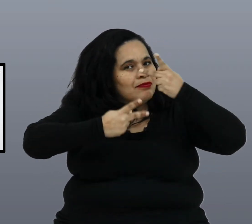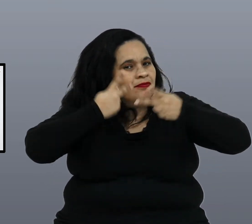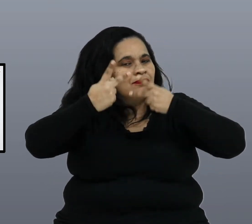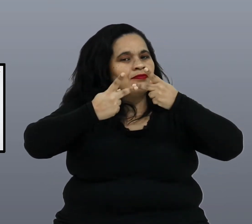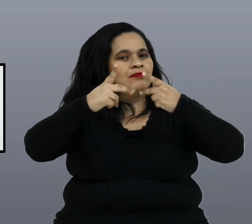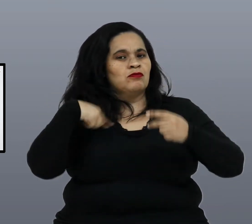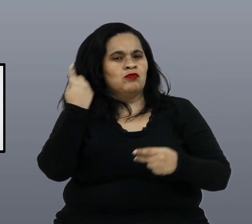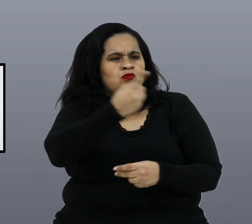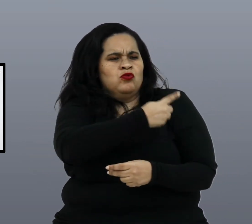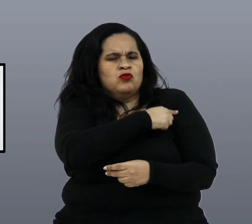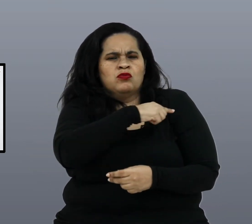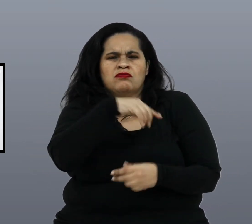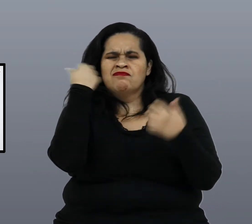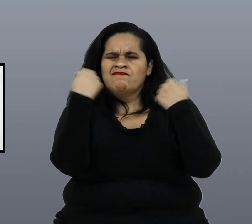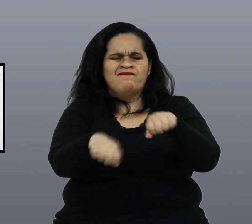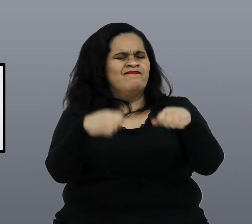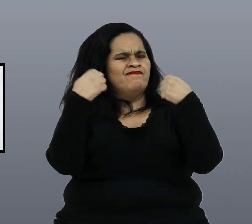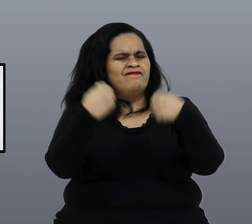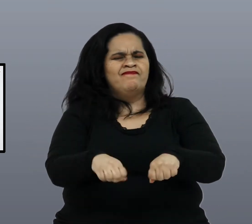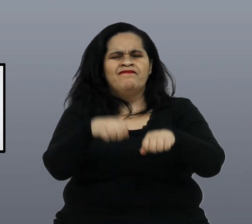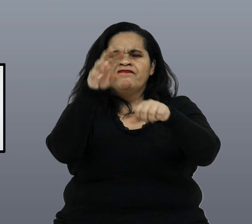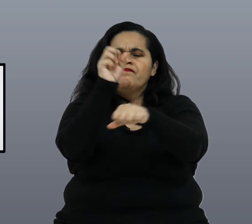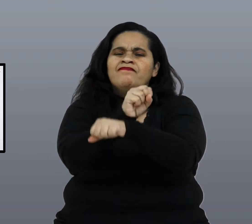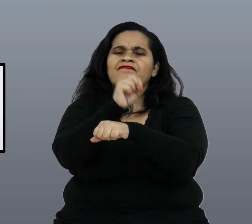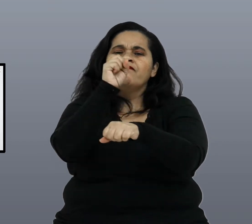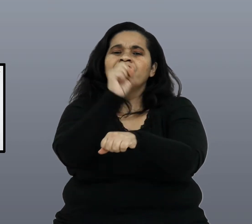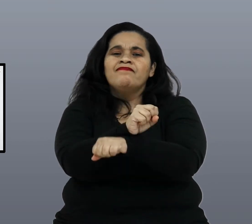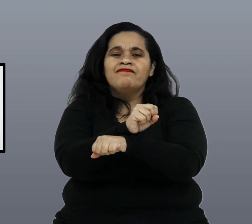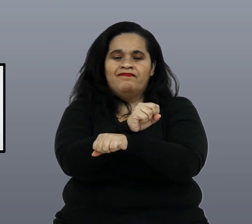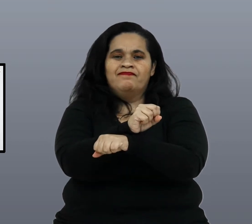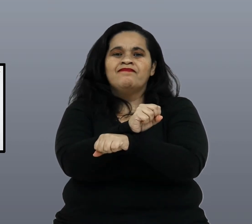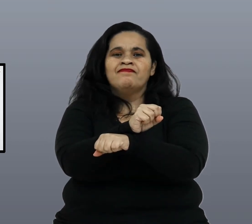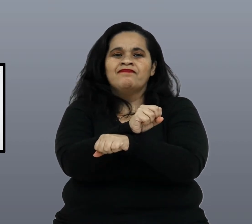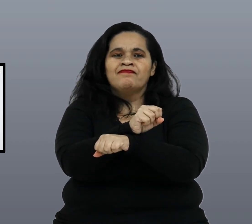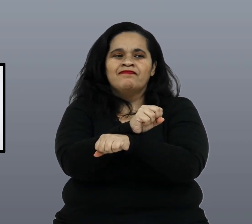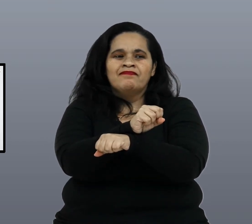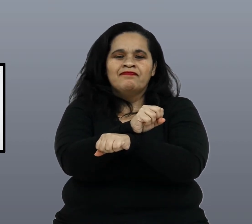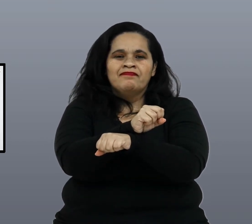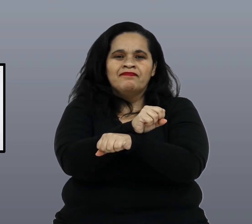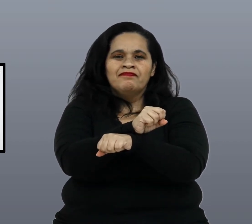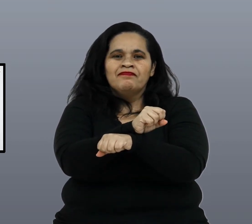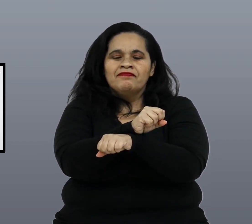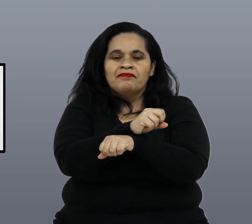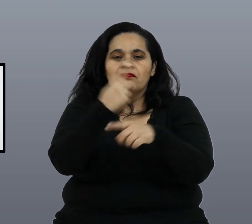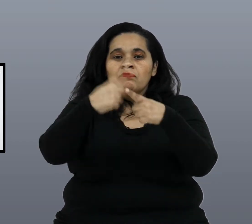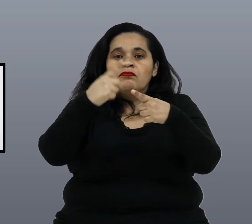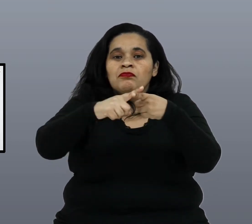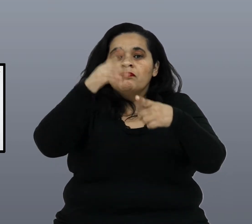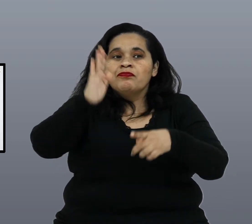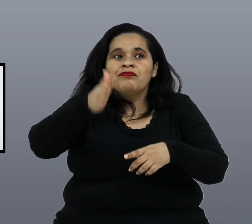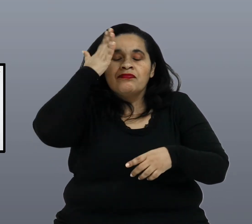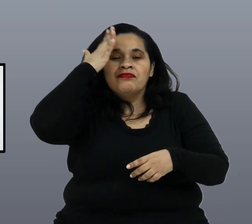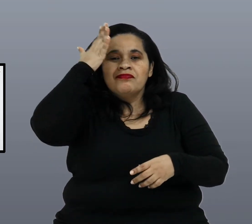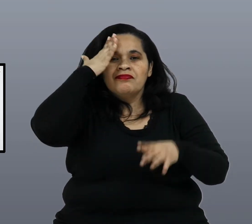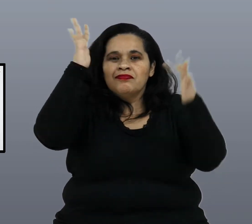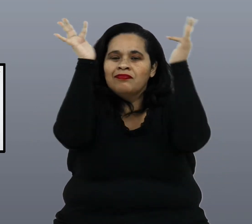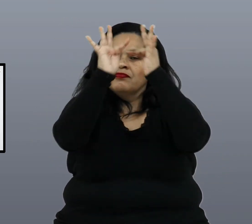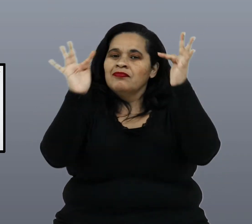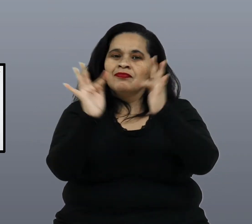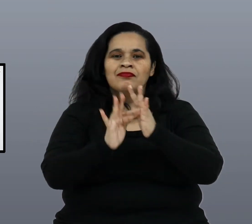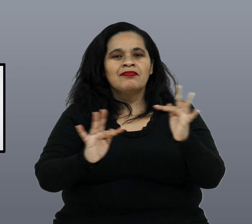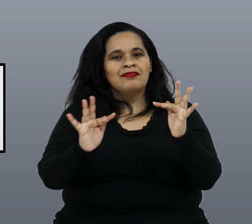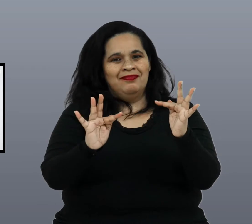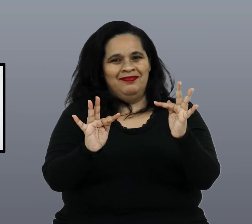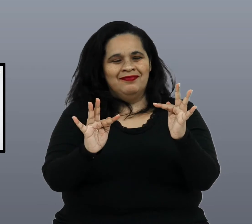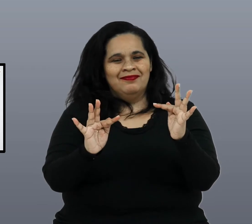nós não precisamos esperar assistir o último capítulo da série. Nós já sabemos o final, que é feliz, né? Já sabemos